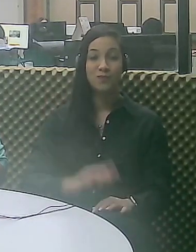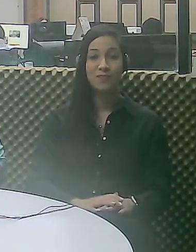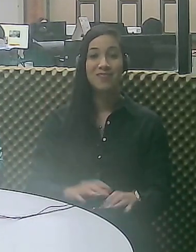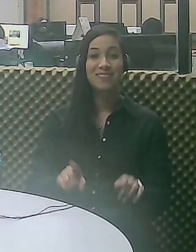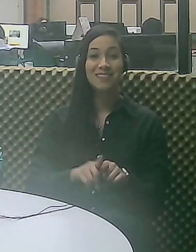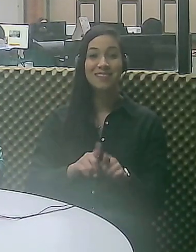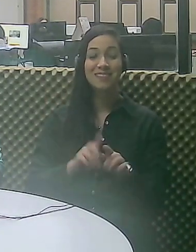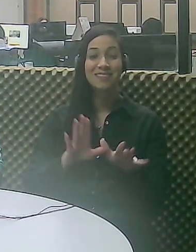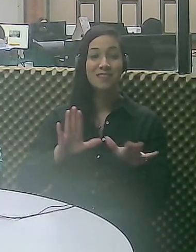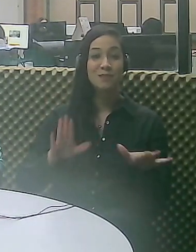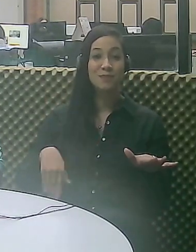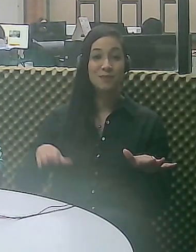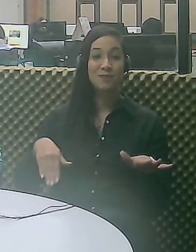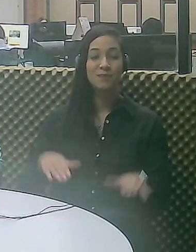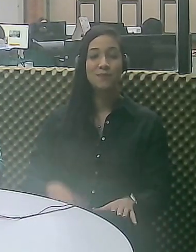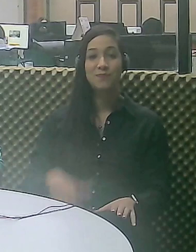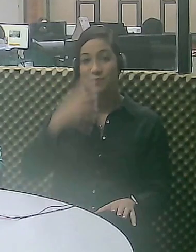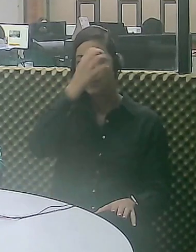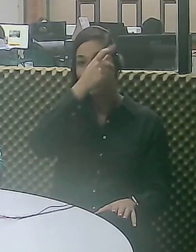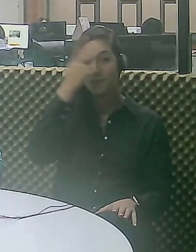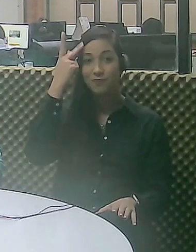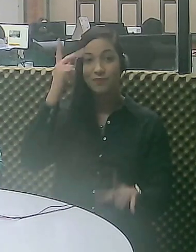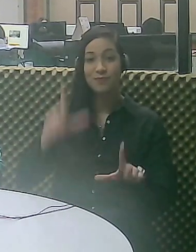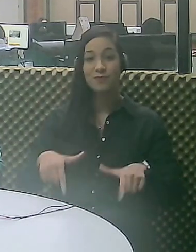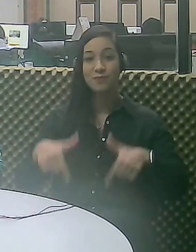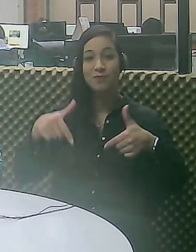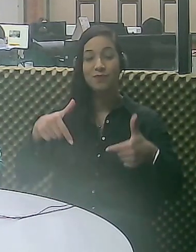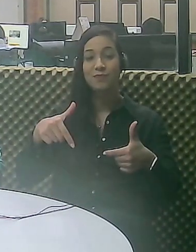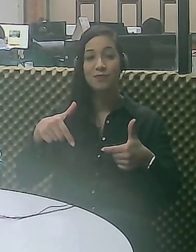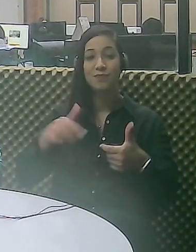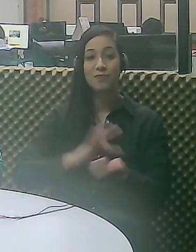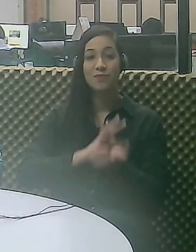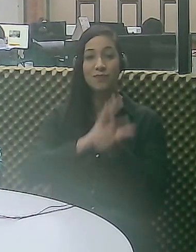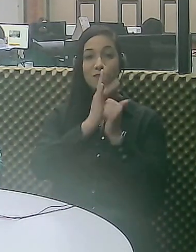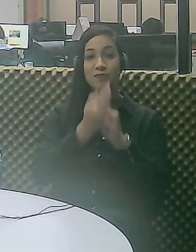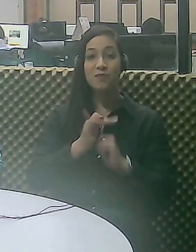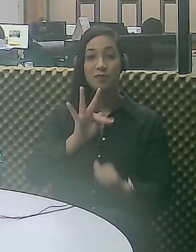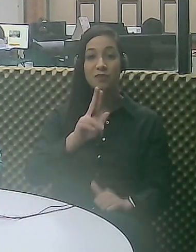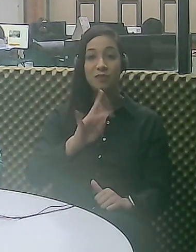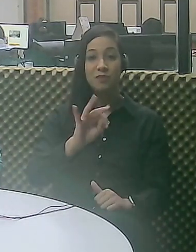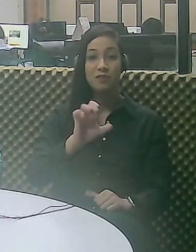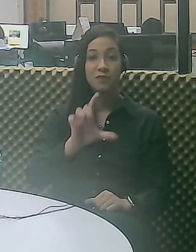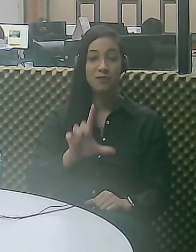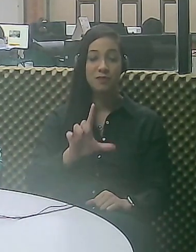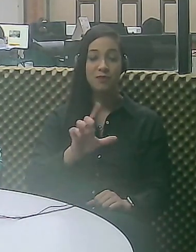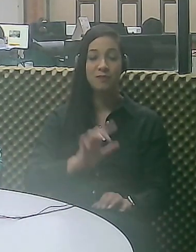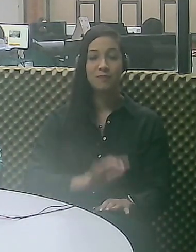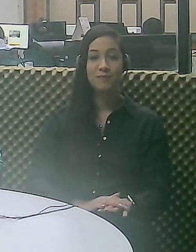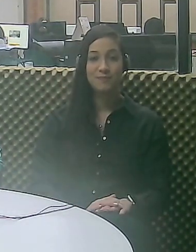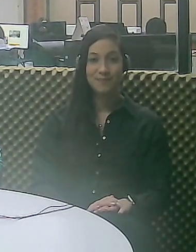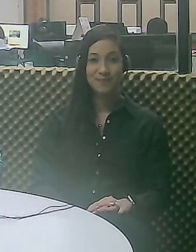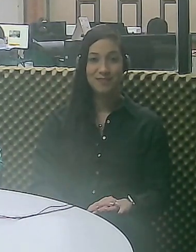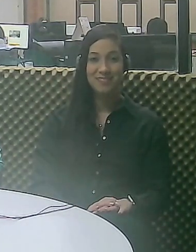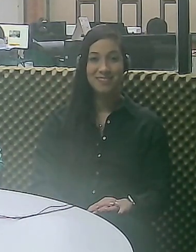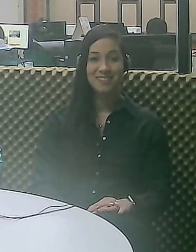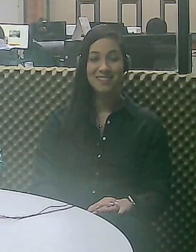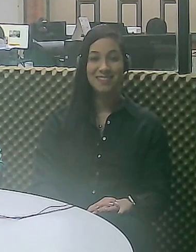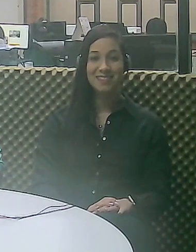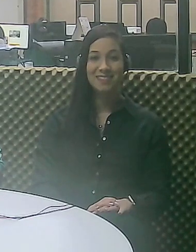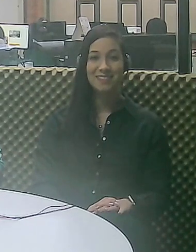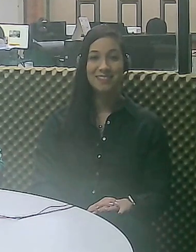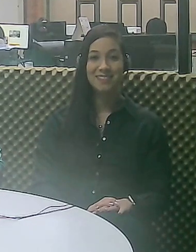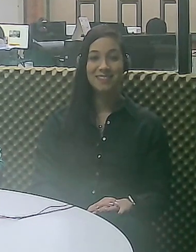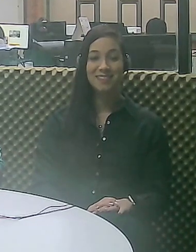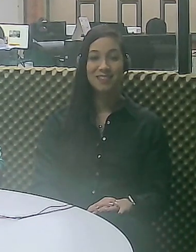e Praia Clube. A Prefeitura atua no segmento por meio da Fundação Uberlandense do Turismo, Esporte e Lazer, a